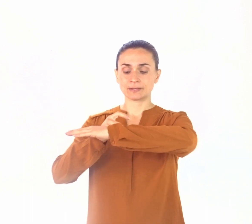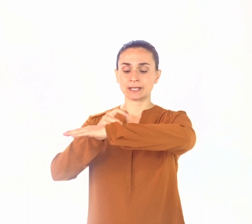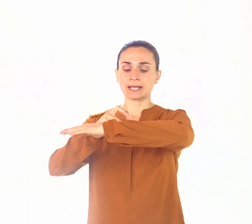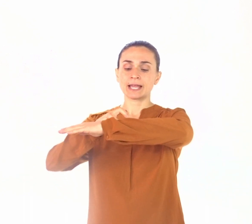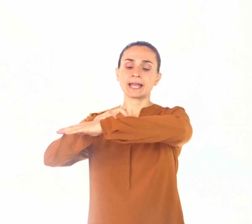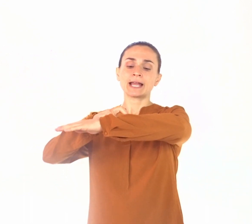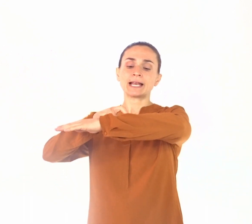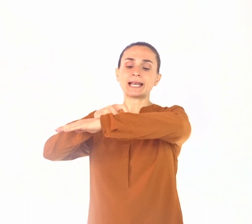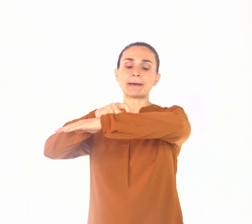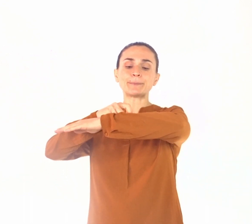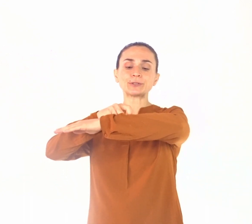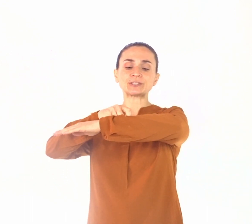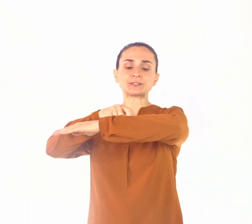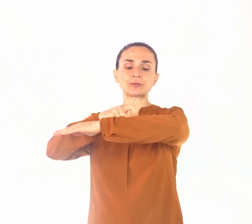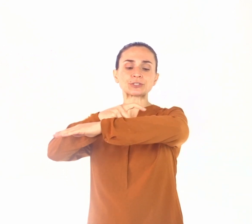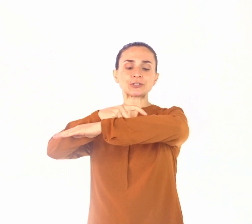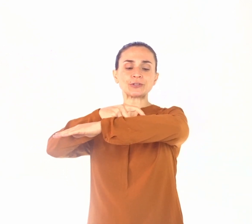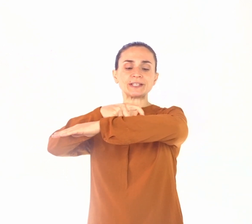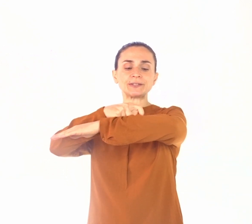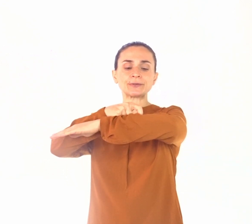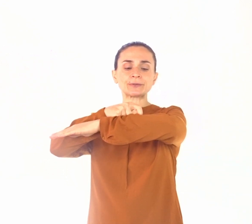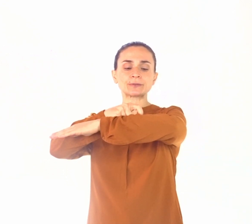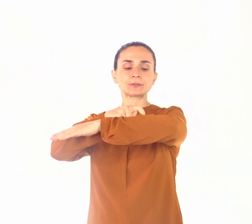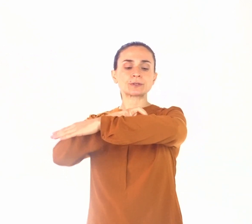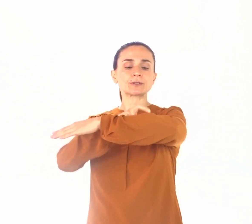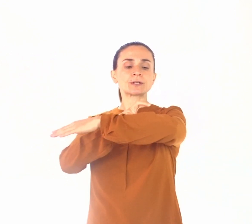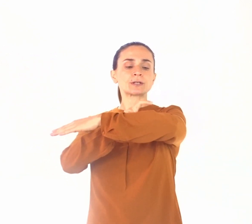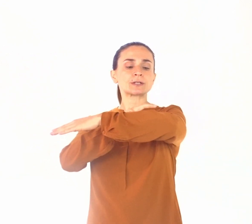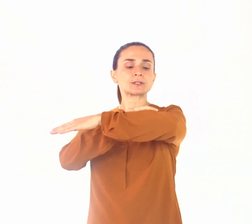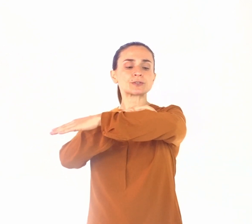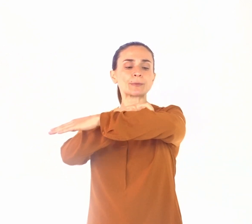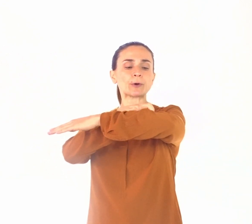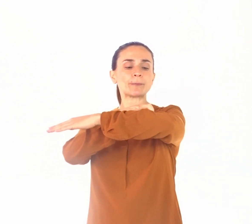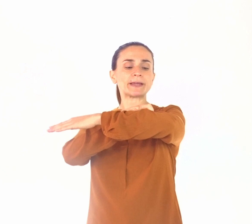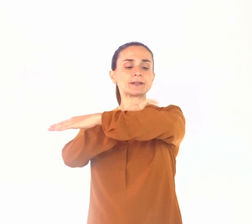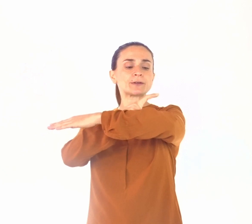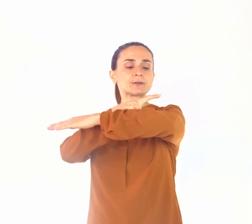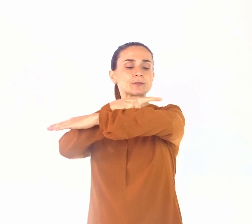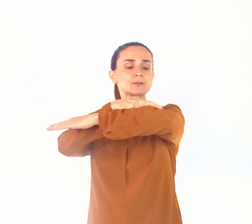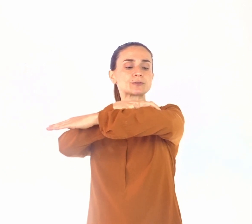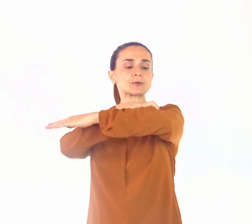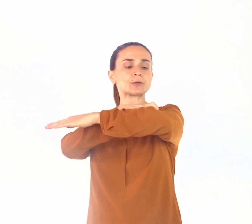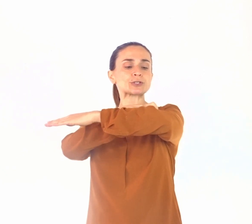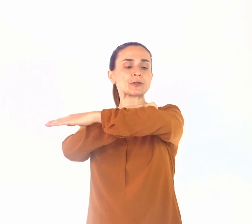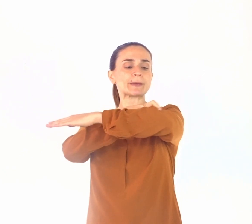La petite chenille se promène sur le chemin,